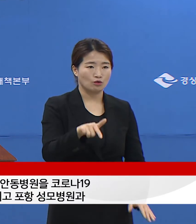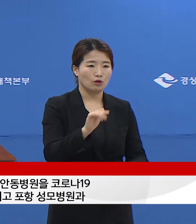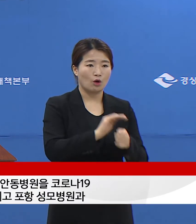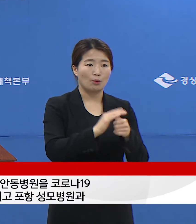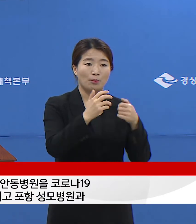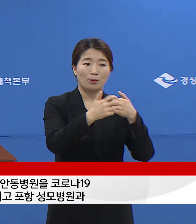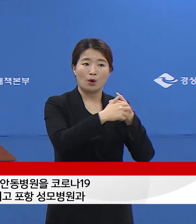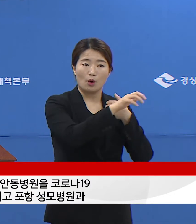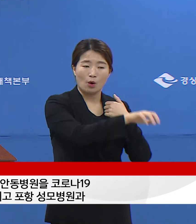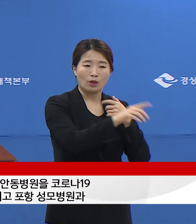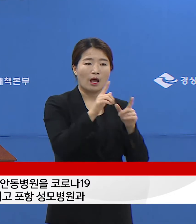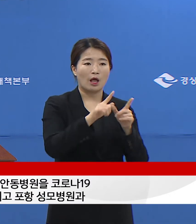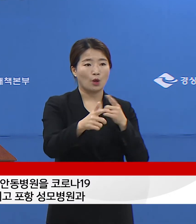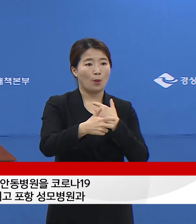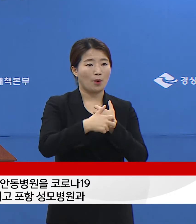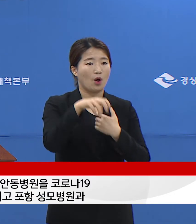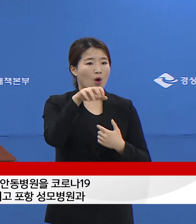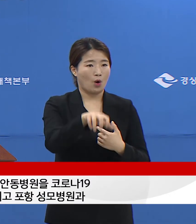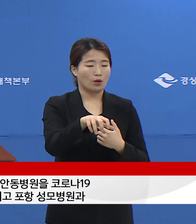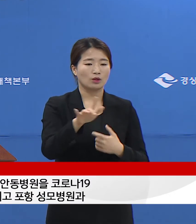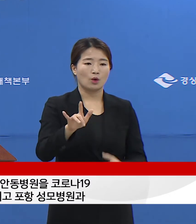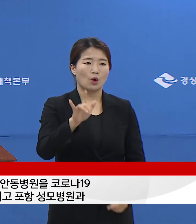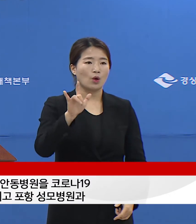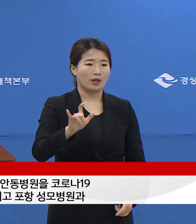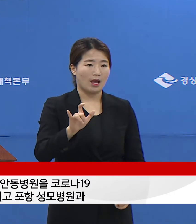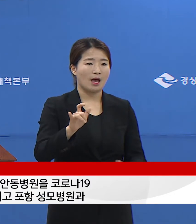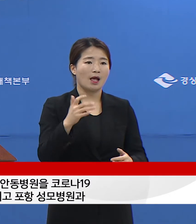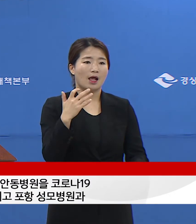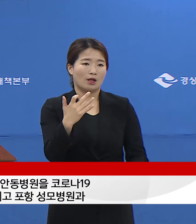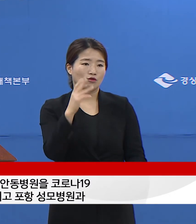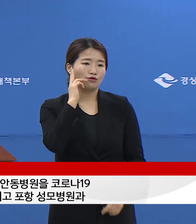경주병원, 안동병원을 코로나19